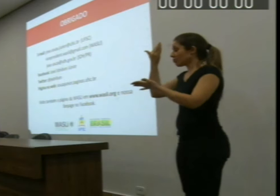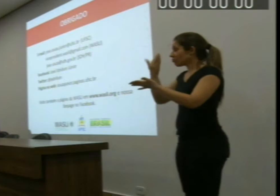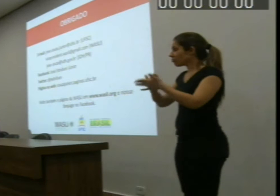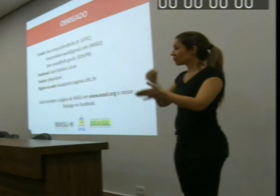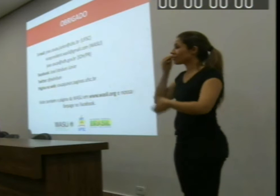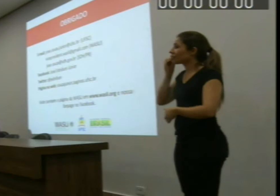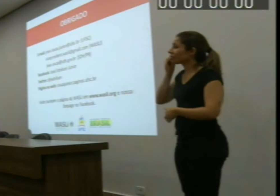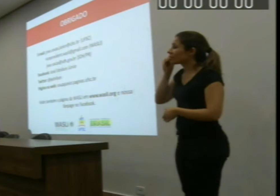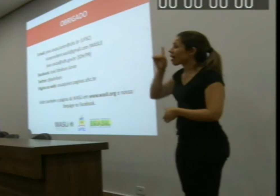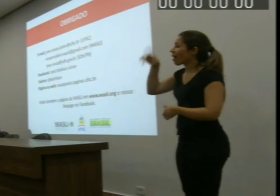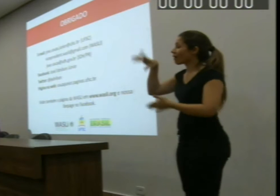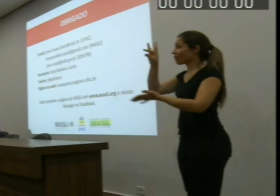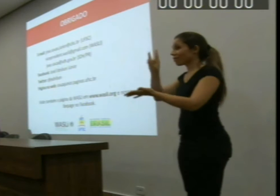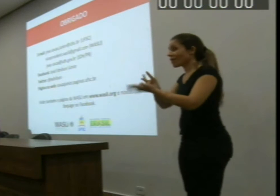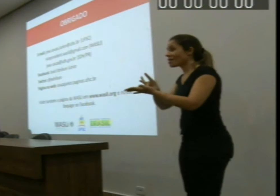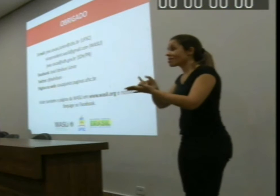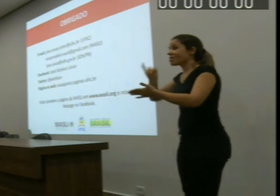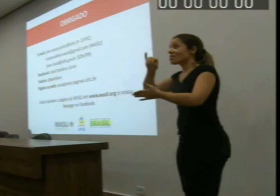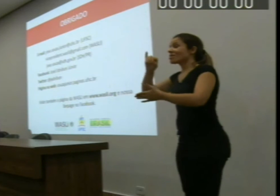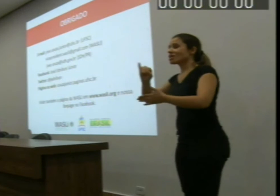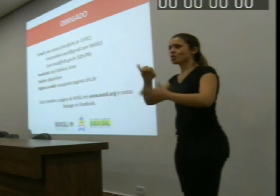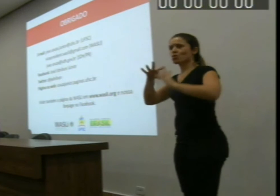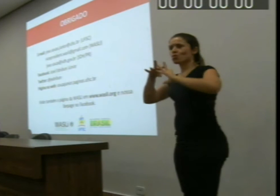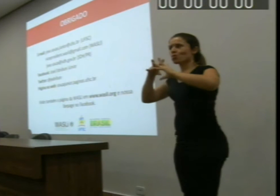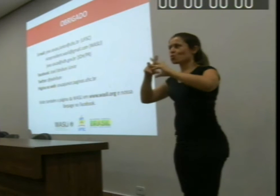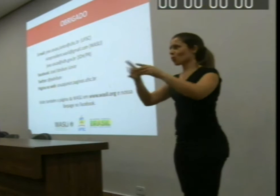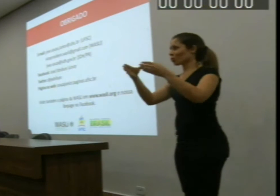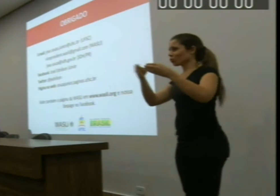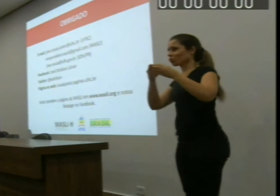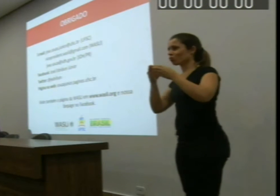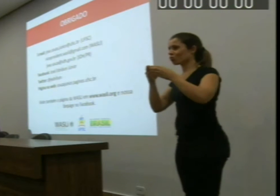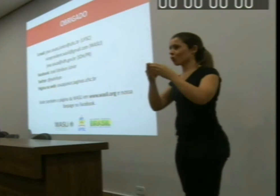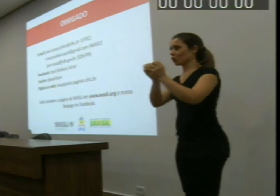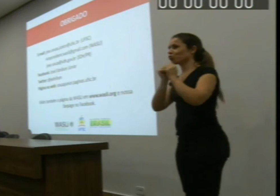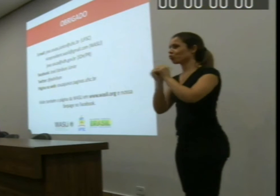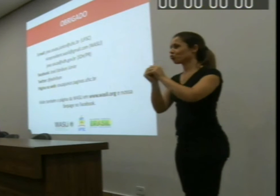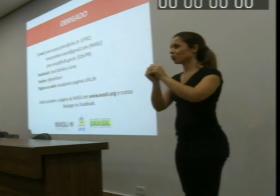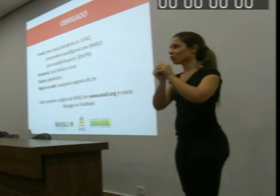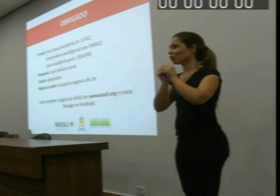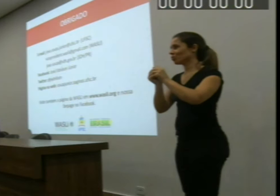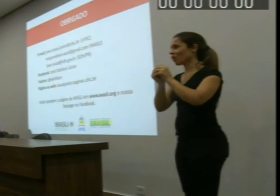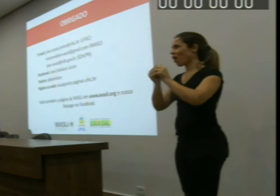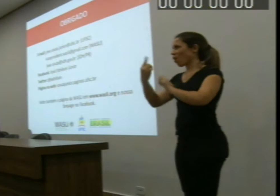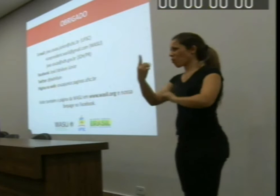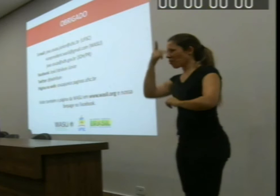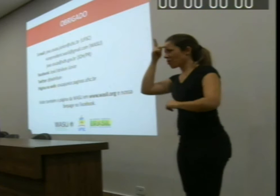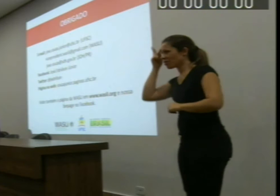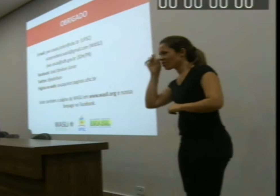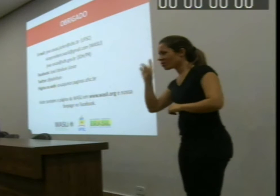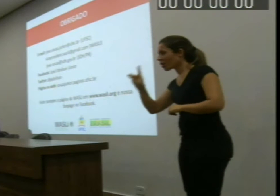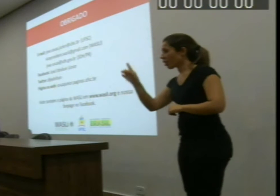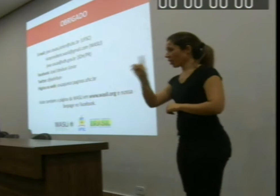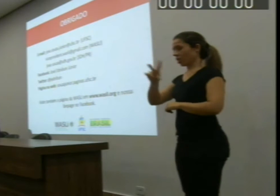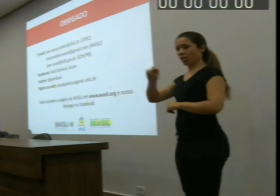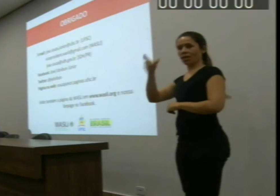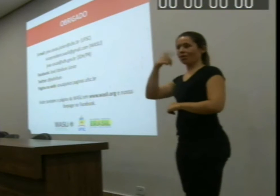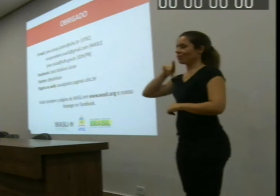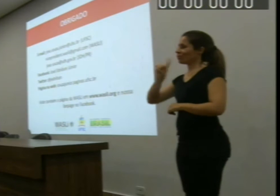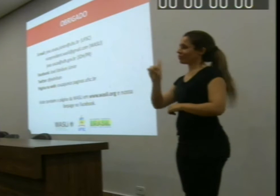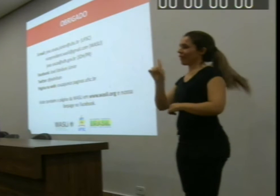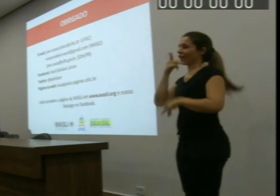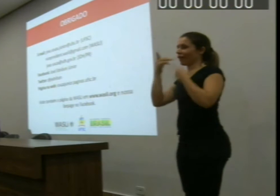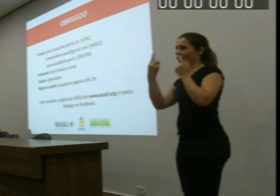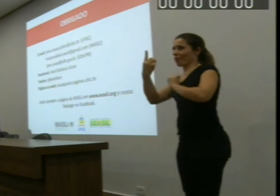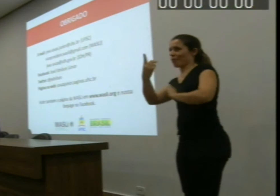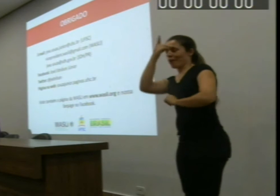quando há um envolvimento do grupo coletivo não dá para ser só com um não dá para você dizer que só um tem que